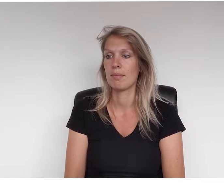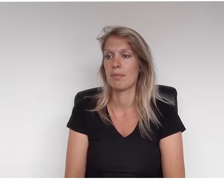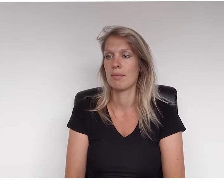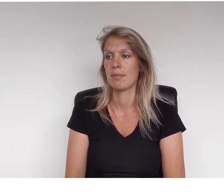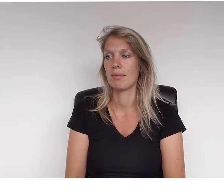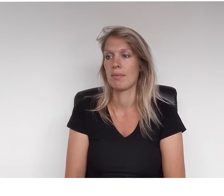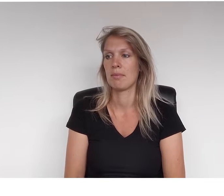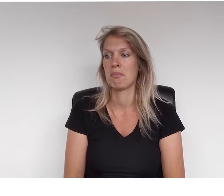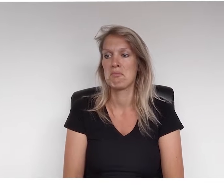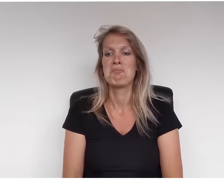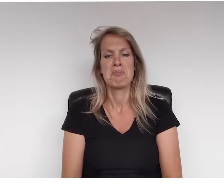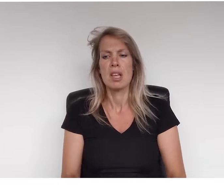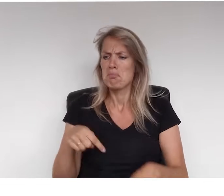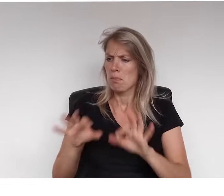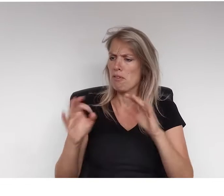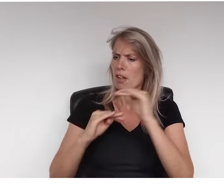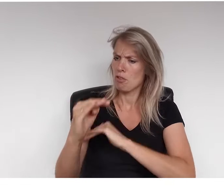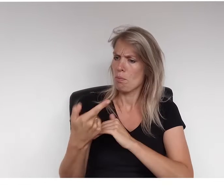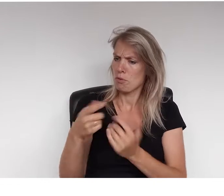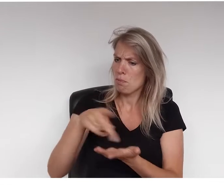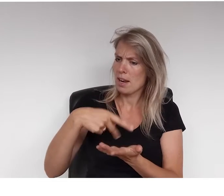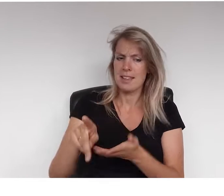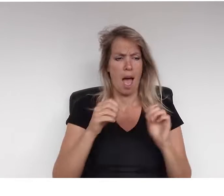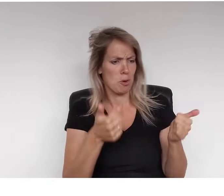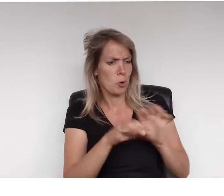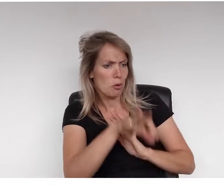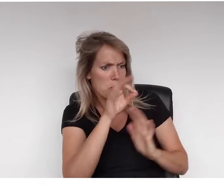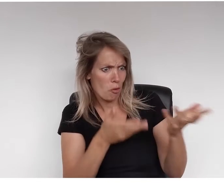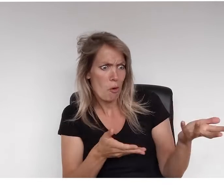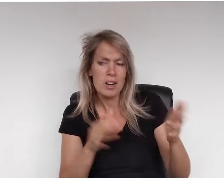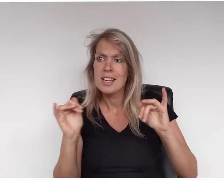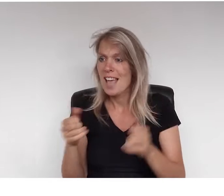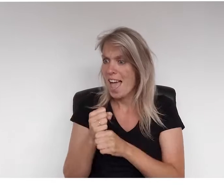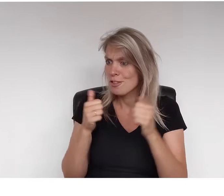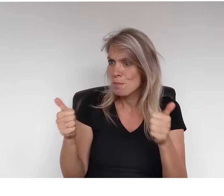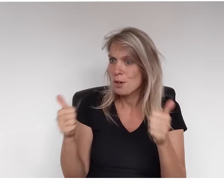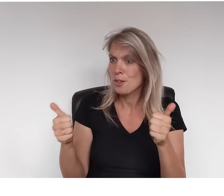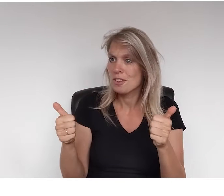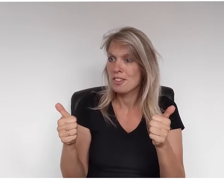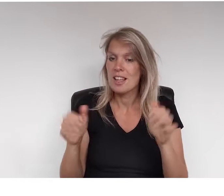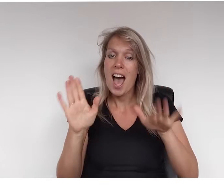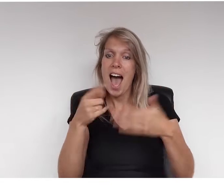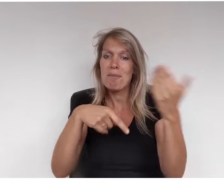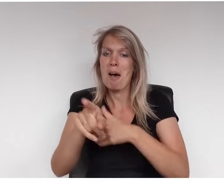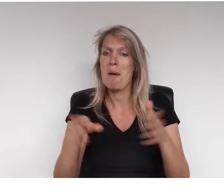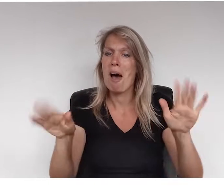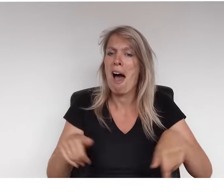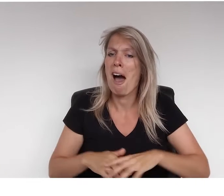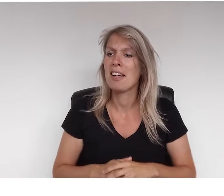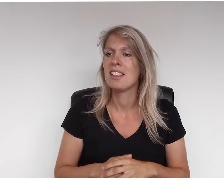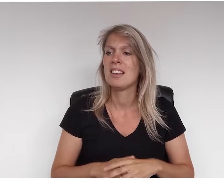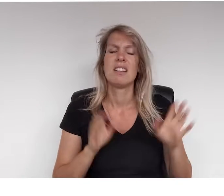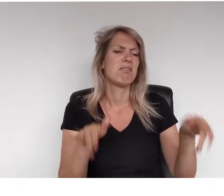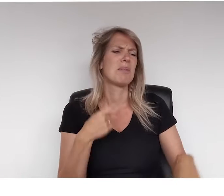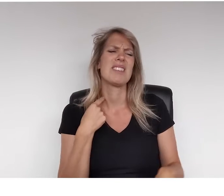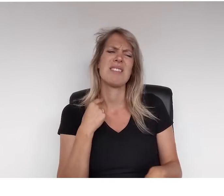Het is wel een mooi veldje om te voetballen, hè, Sophie? Nou, zeker dat je goed gevonden, hoor, Lee. Echt, hè? Ja, echt supergoed. Oh, hey, panna! Oh, maar ik heb eigenlijk ook helemaal geen zin